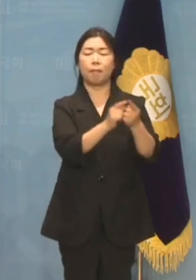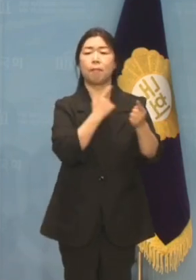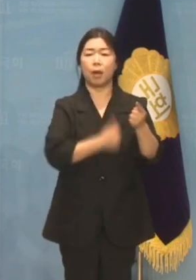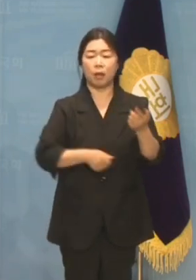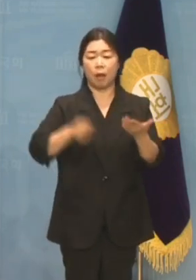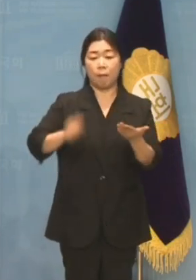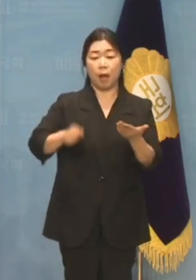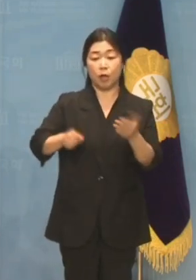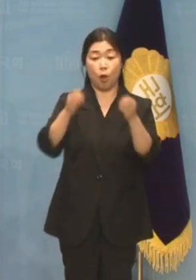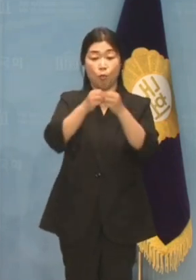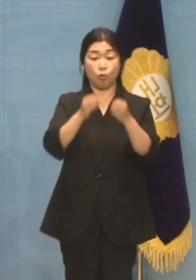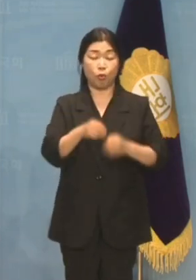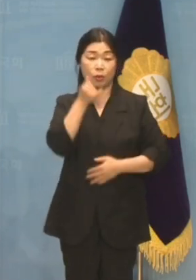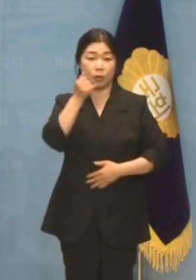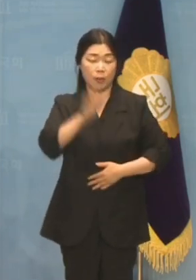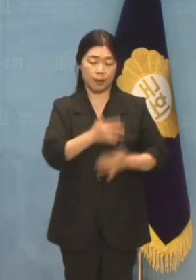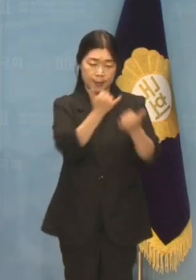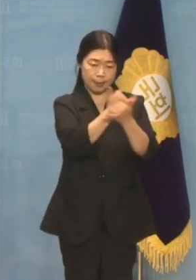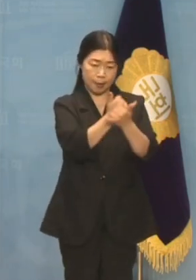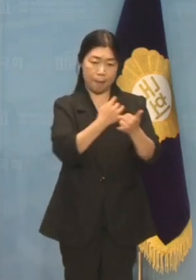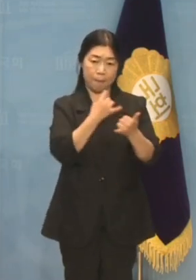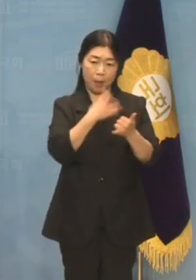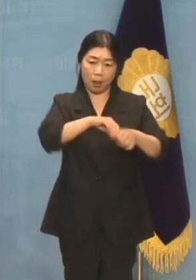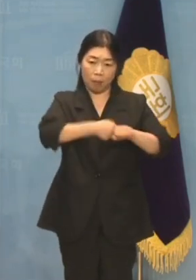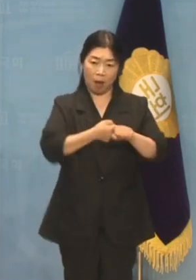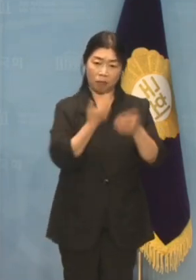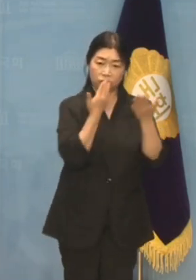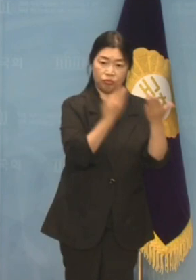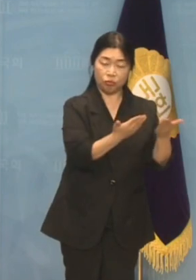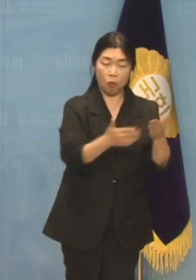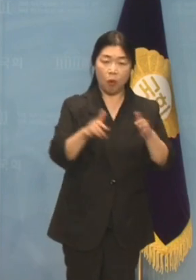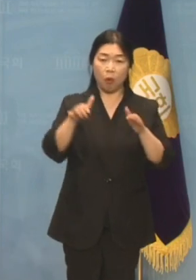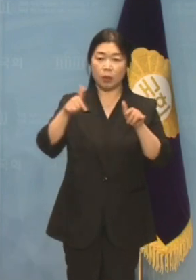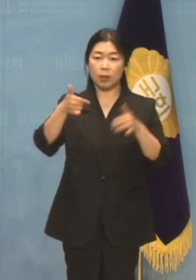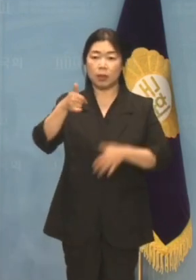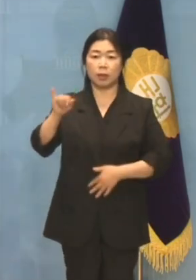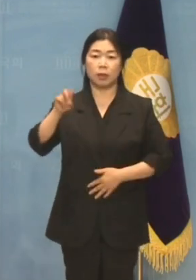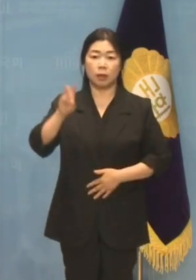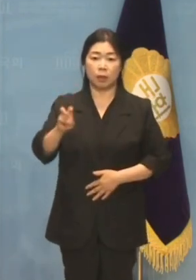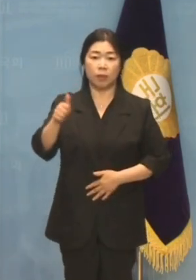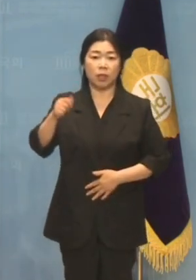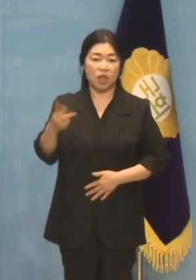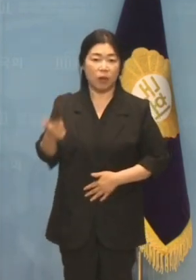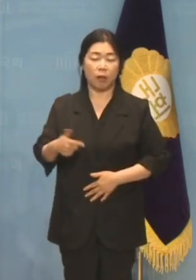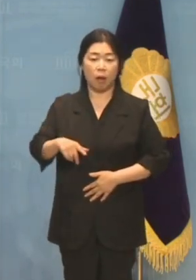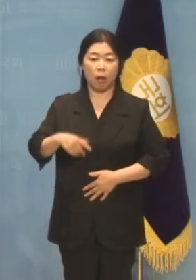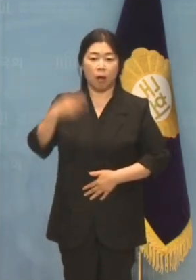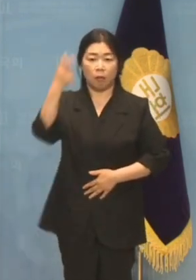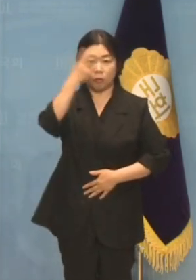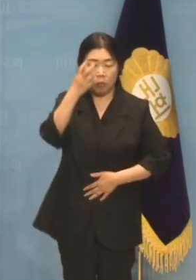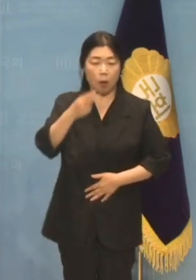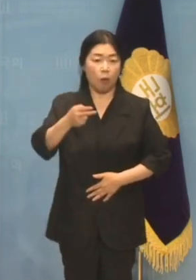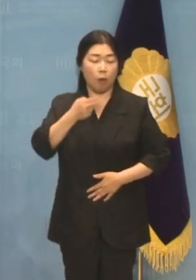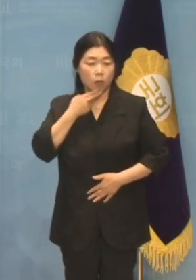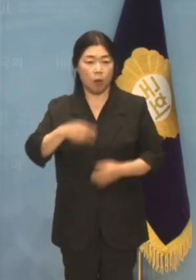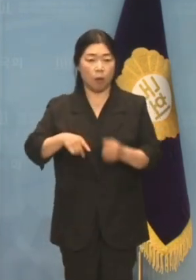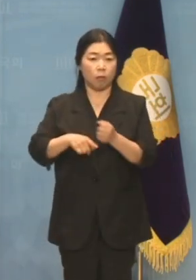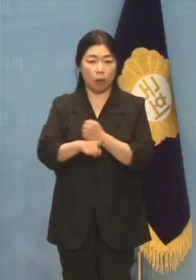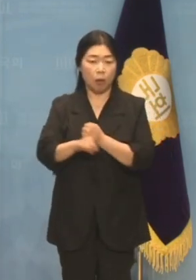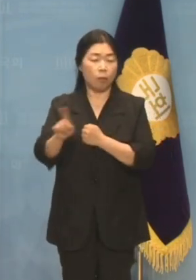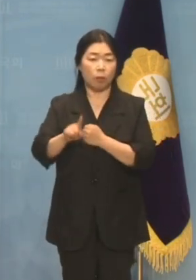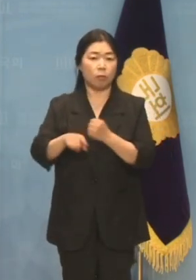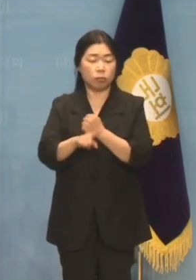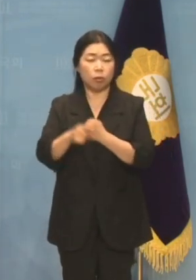있음에도 친인척 등 측근만 처벌받고 김기현 대표는 어떠한 수사도 처벌도 받지